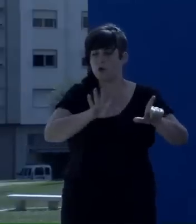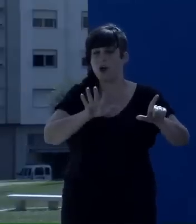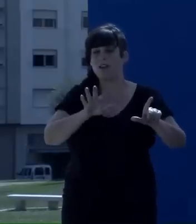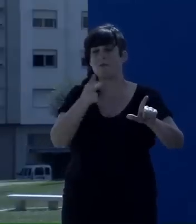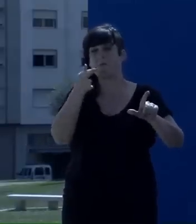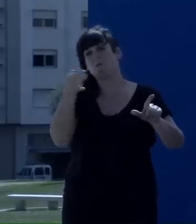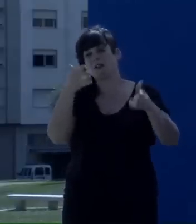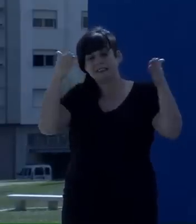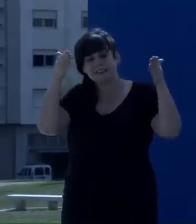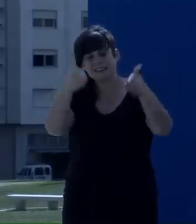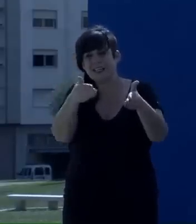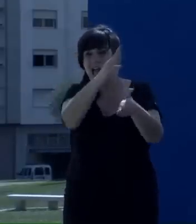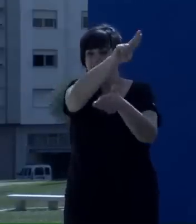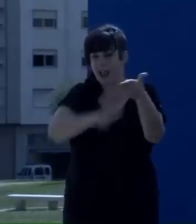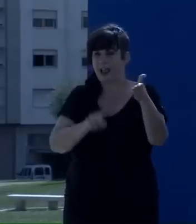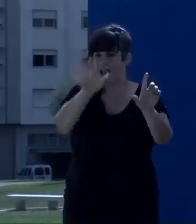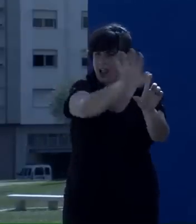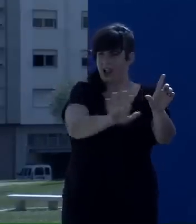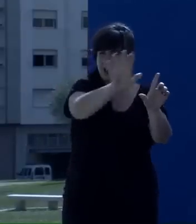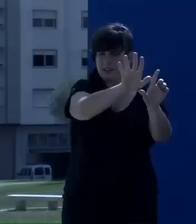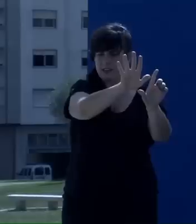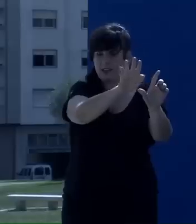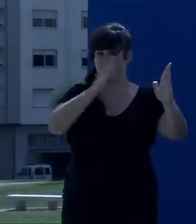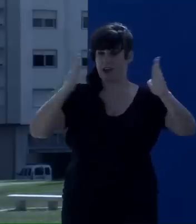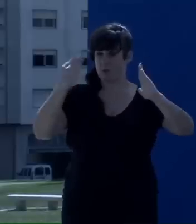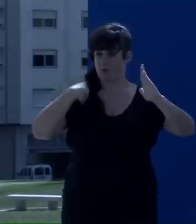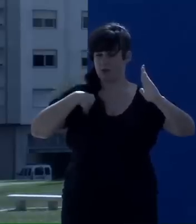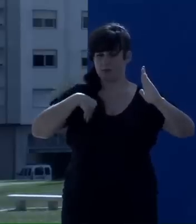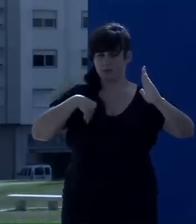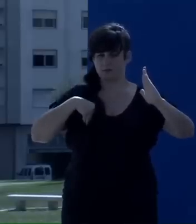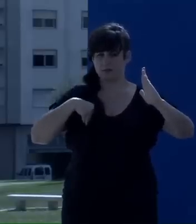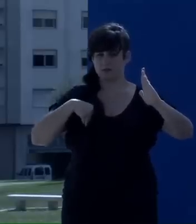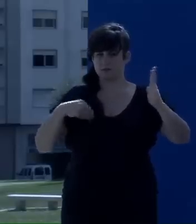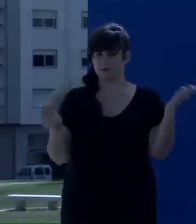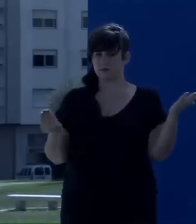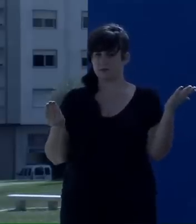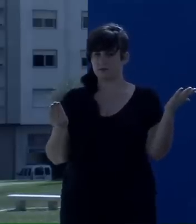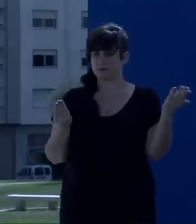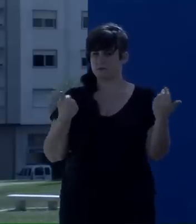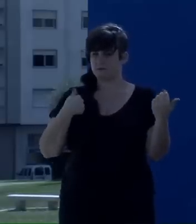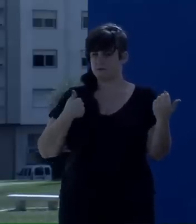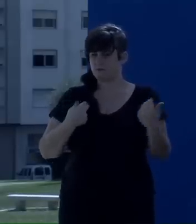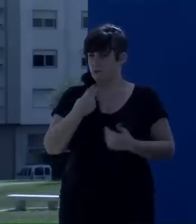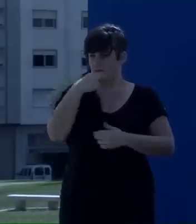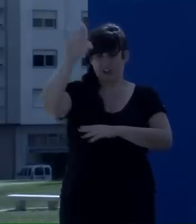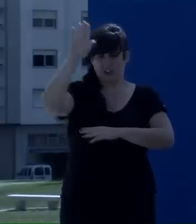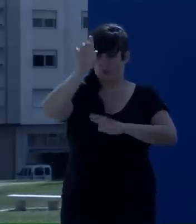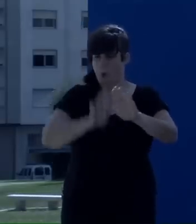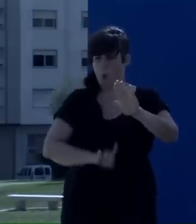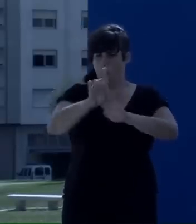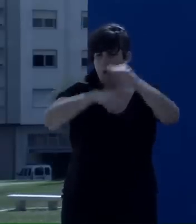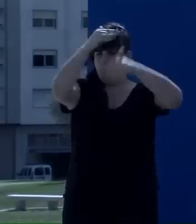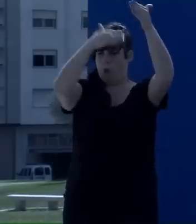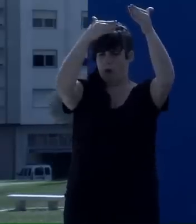vai, pois nesa época foi o ascenso dos fascismos explícitos. Agora